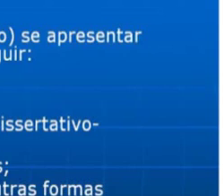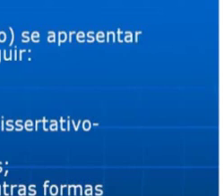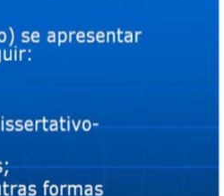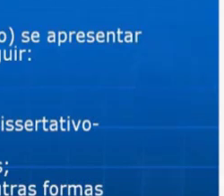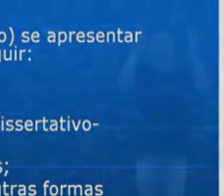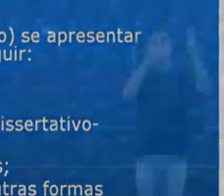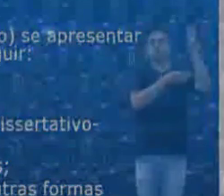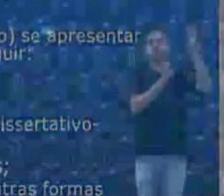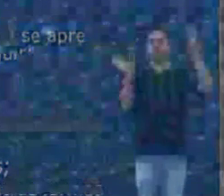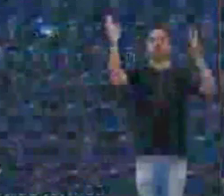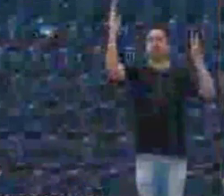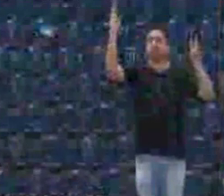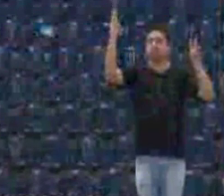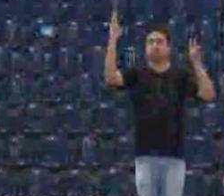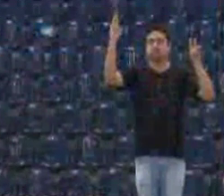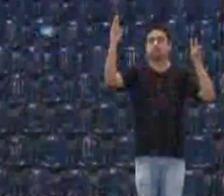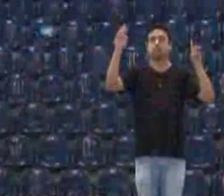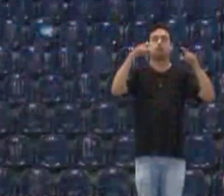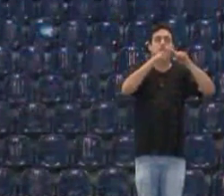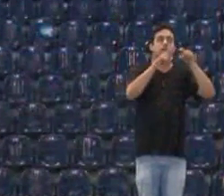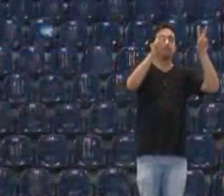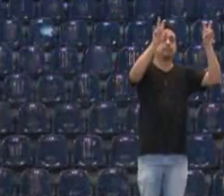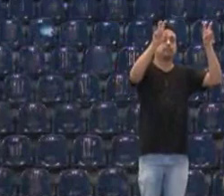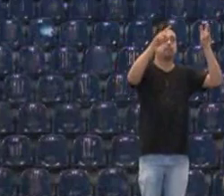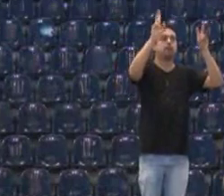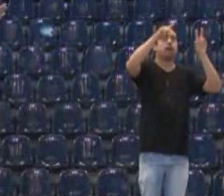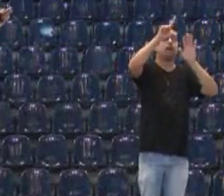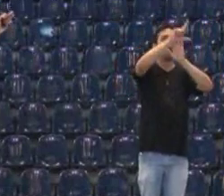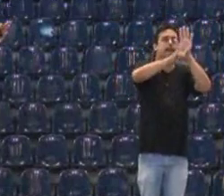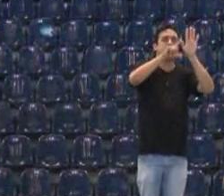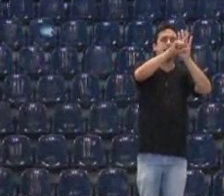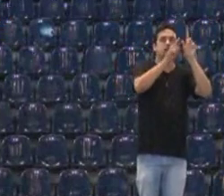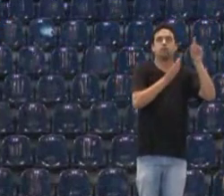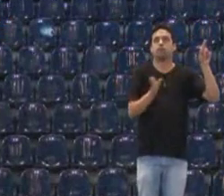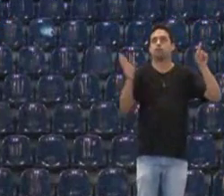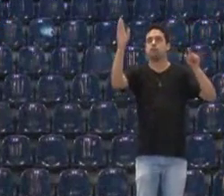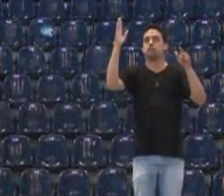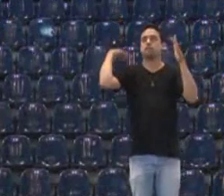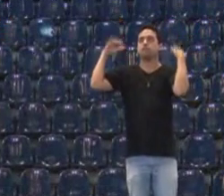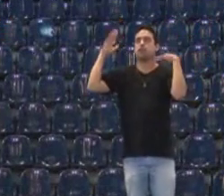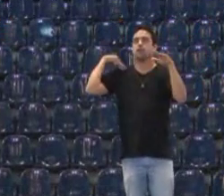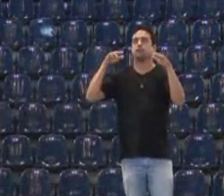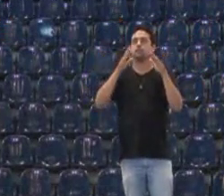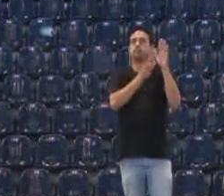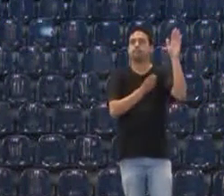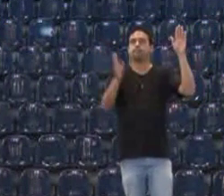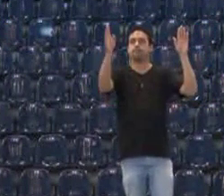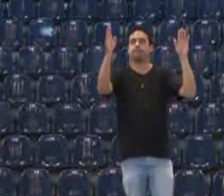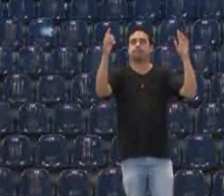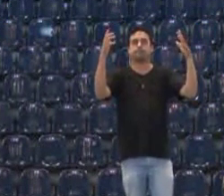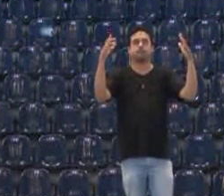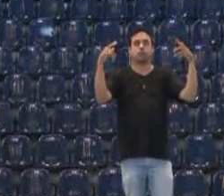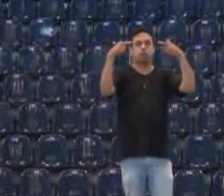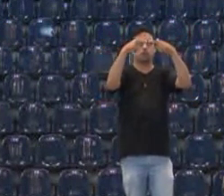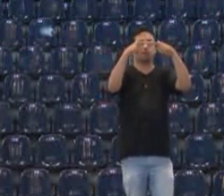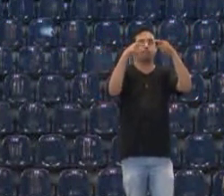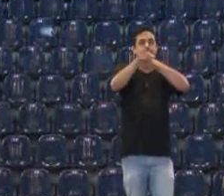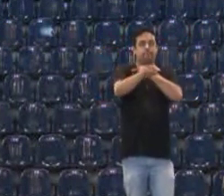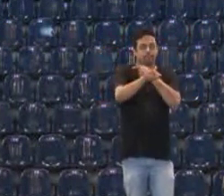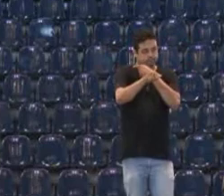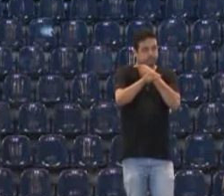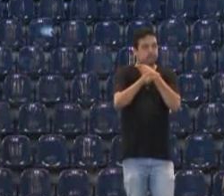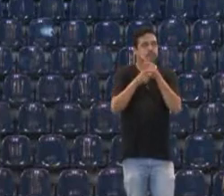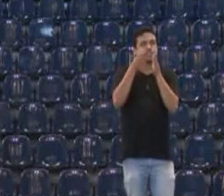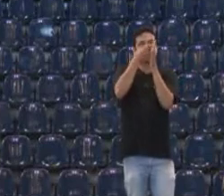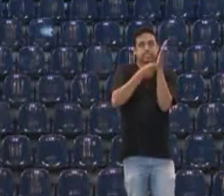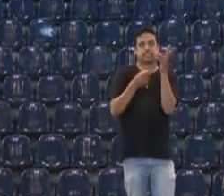ao tema. A proposta fala sobre lazer e você falou de lazer. Tem a ver? Não, né? A